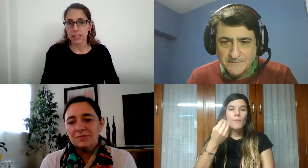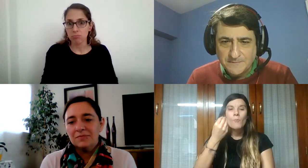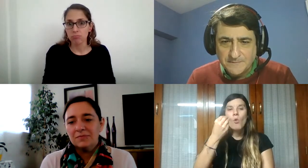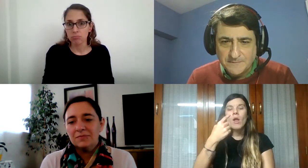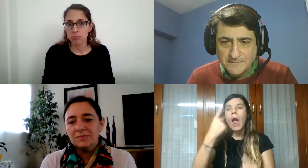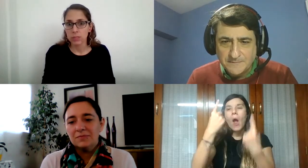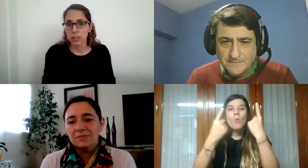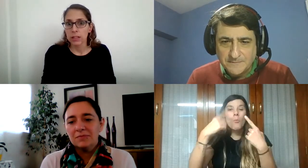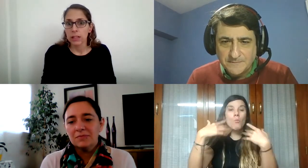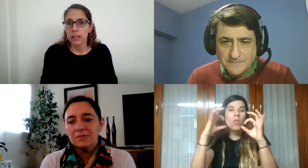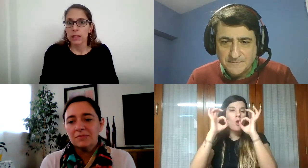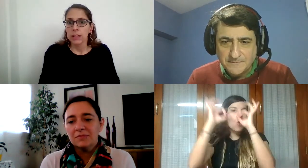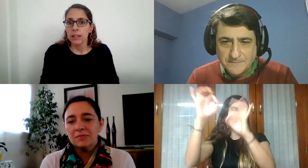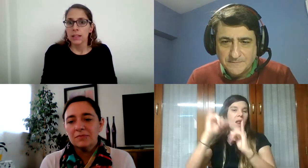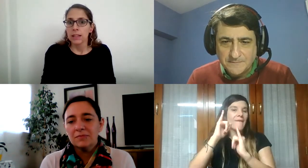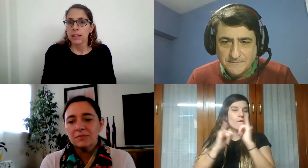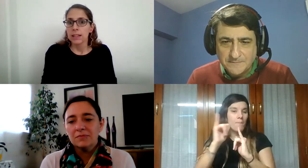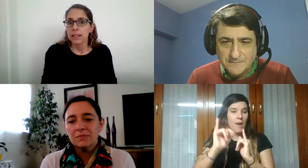Sí.